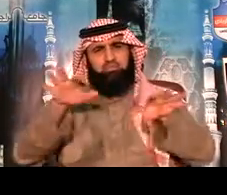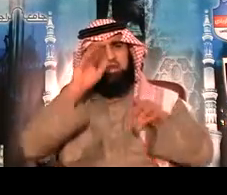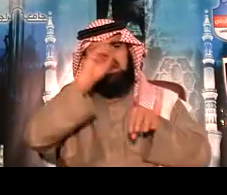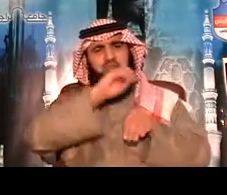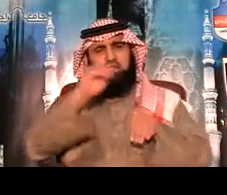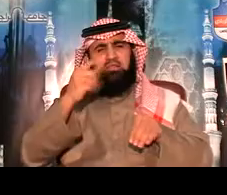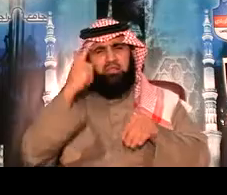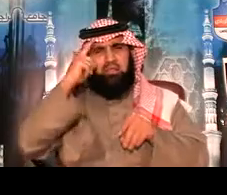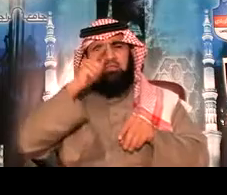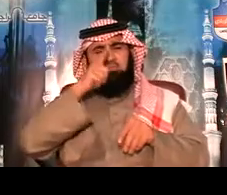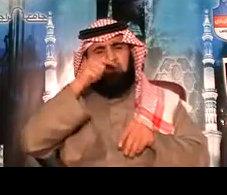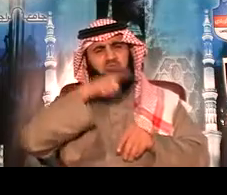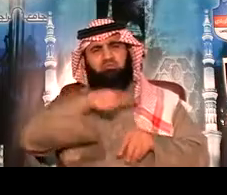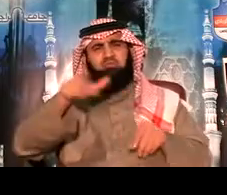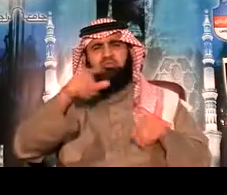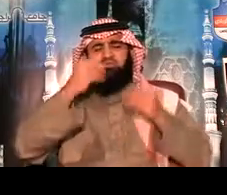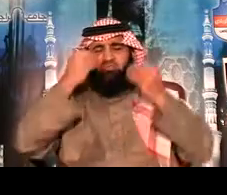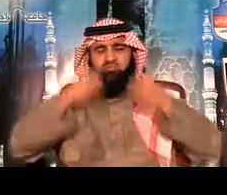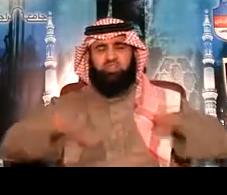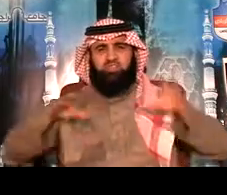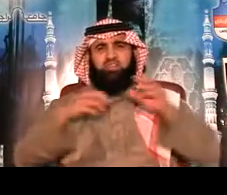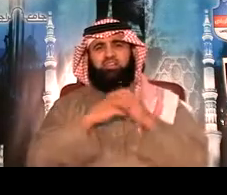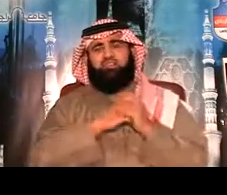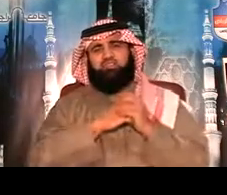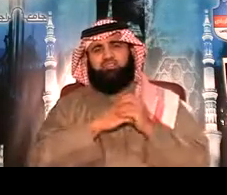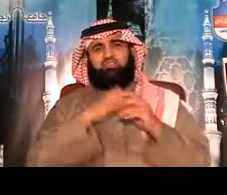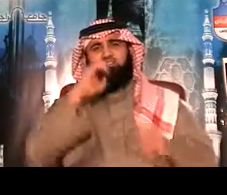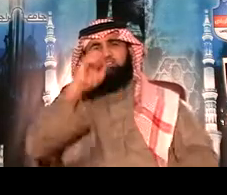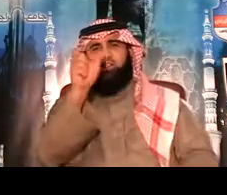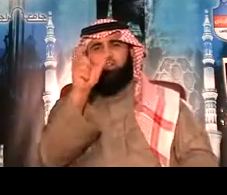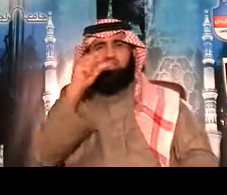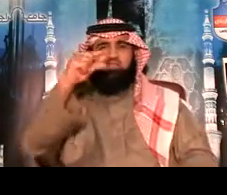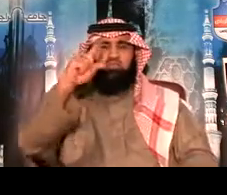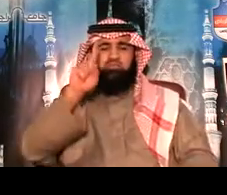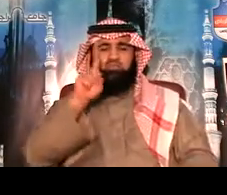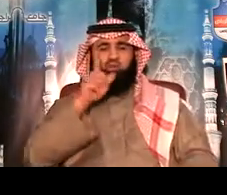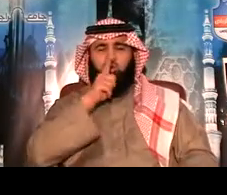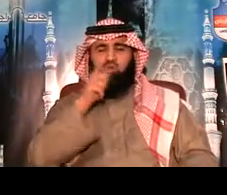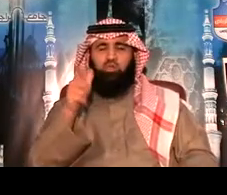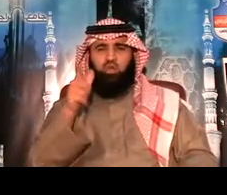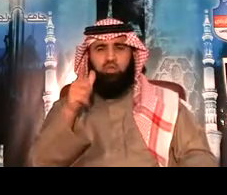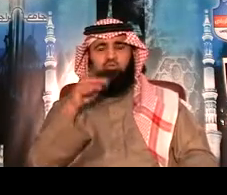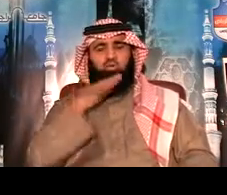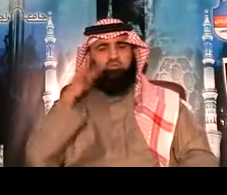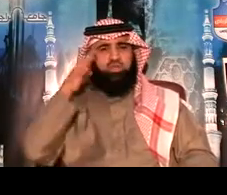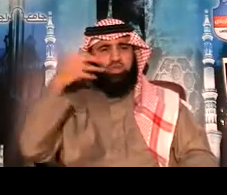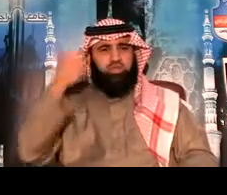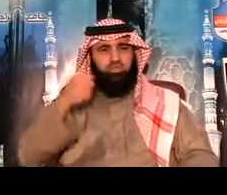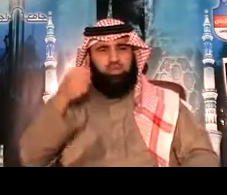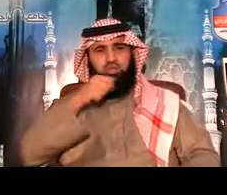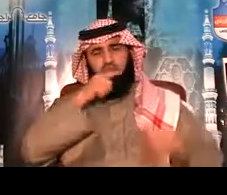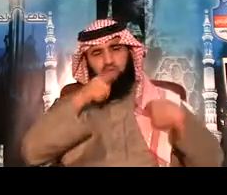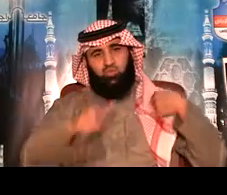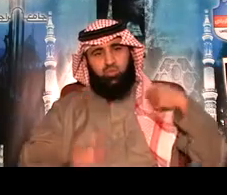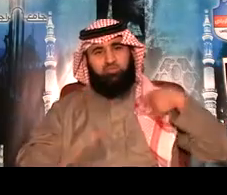سوء نيته. عن جندب بن عبد الله رضي الله عنه قال: قال رسول الله صلى الله عليه